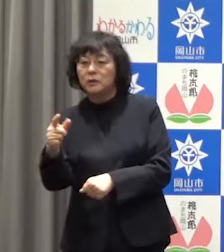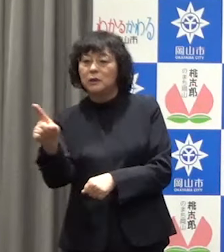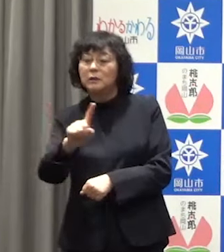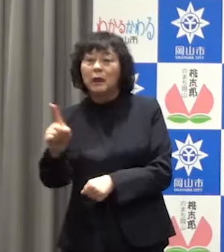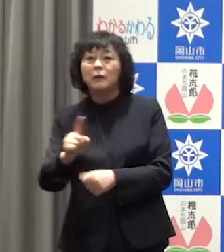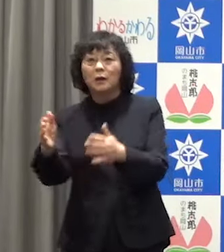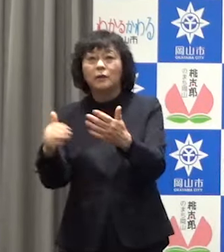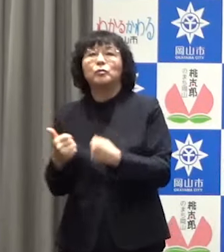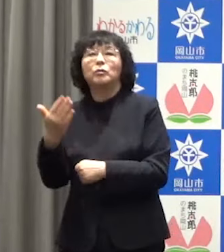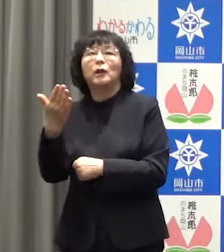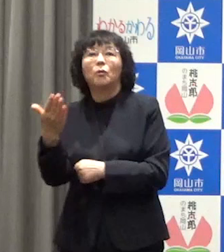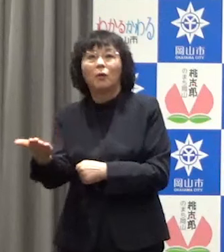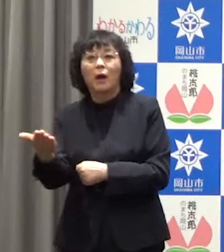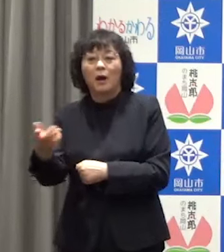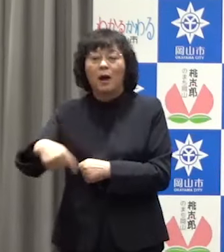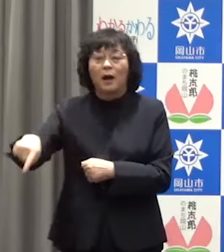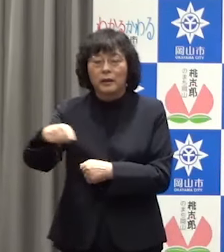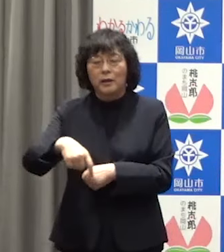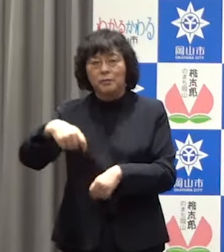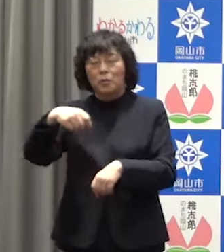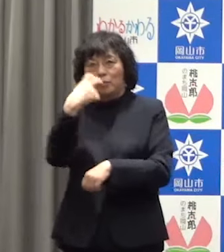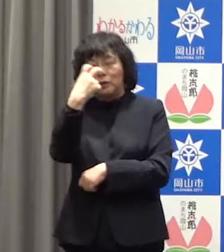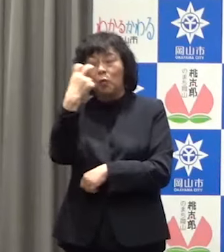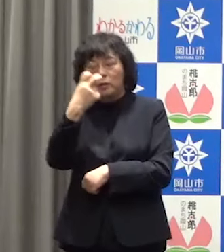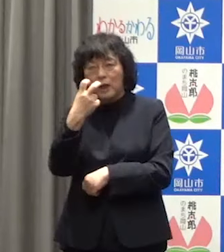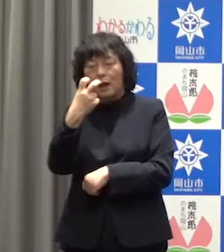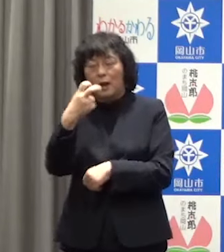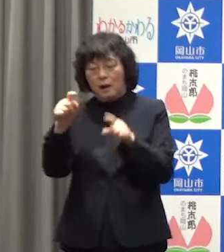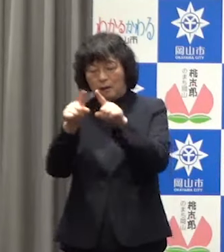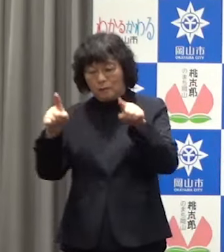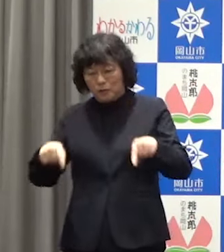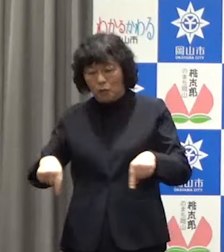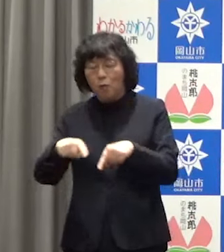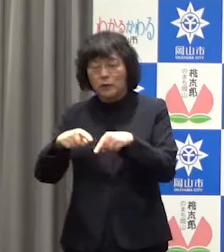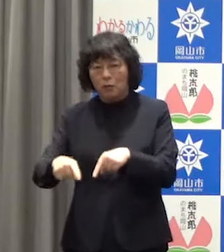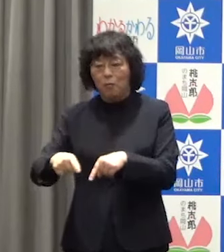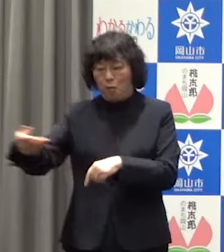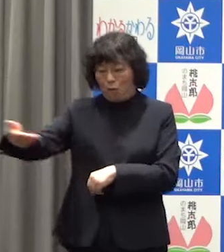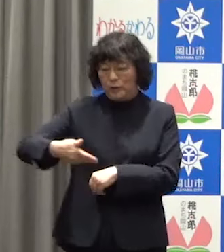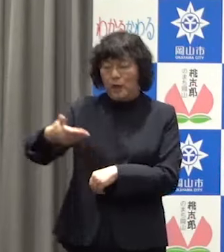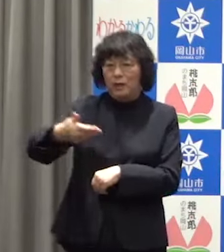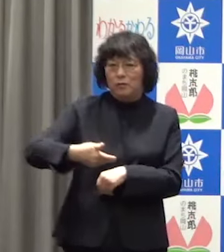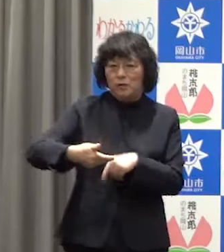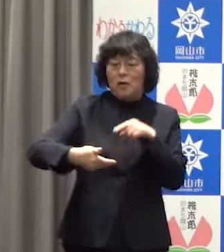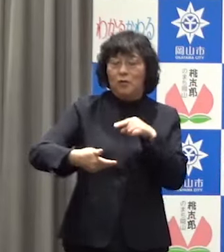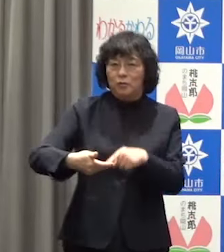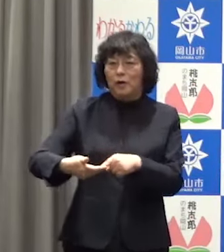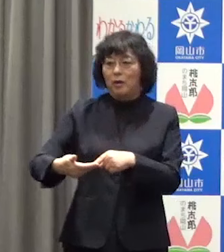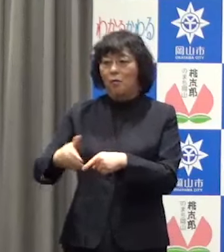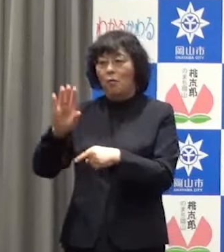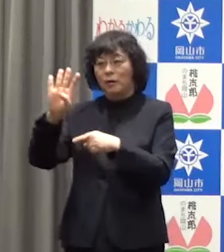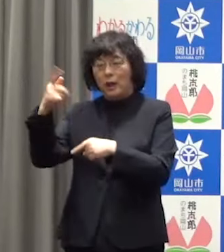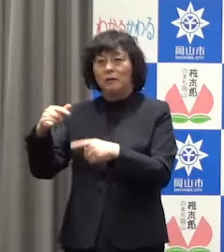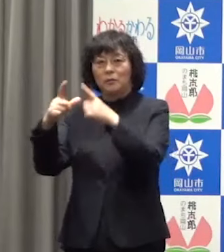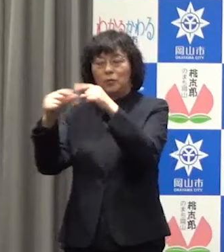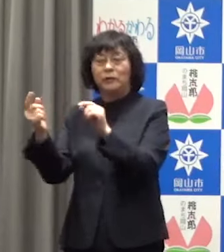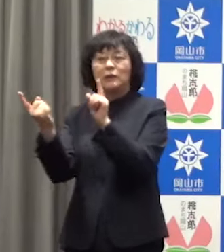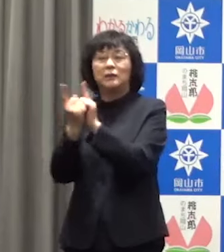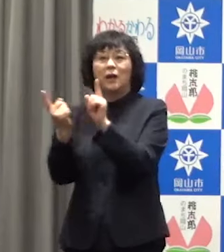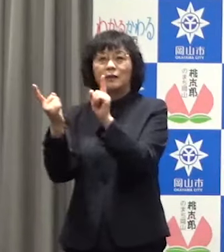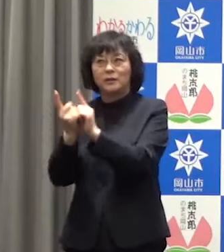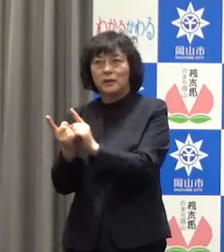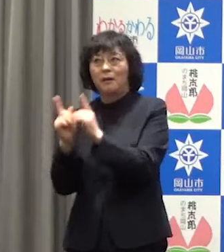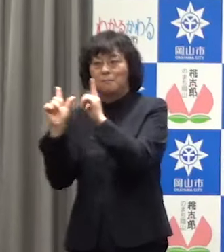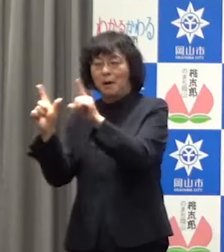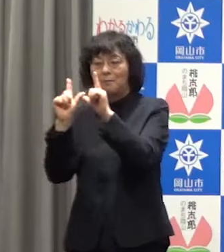ことも調査用が来ておりまして、そういった情報は随時県あるいは国に対して提供しながら、支